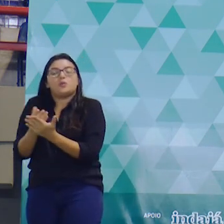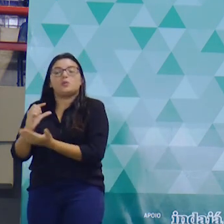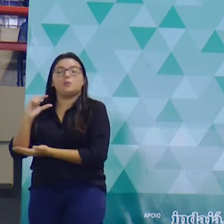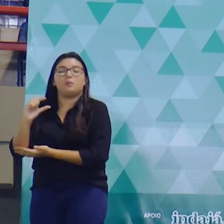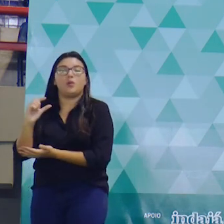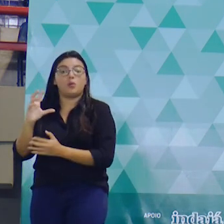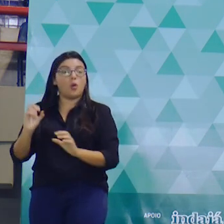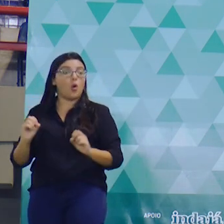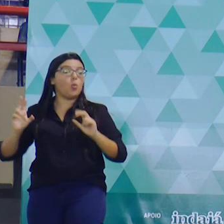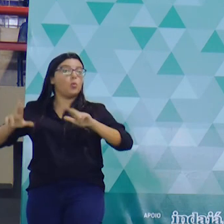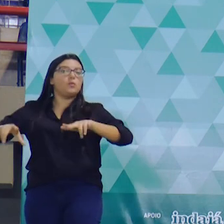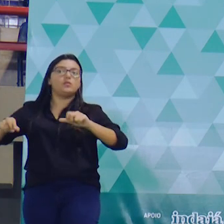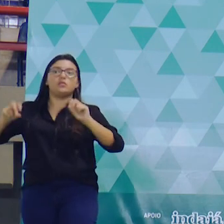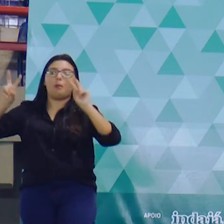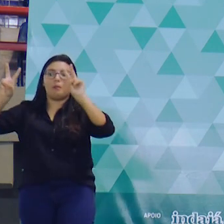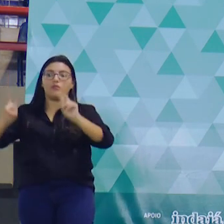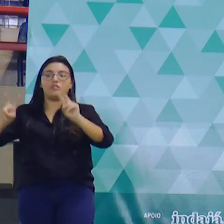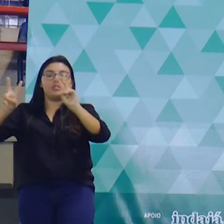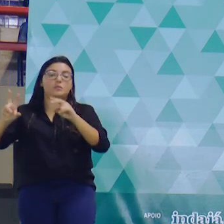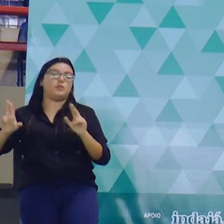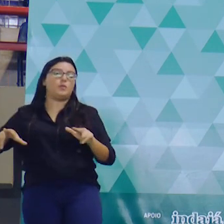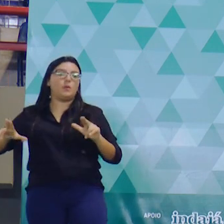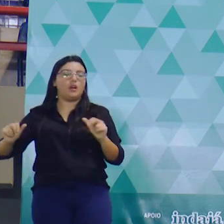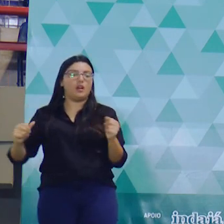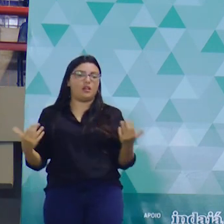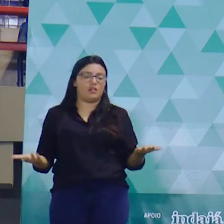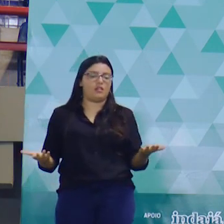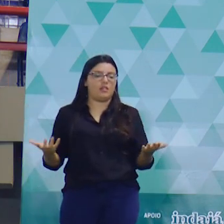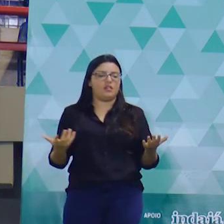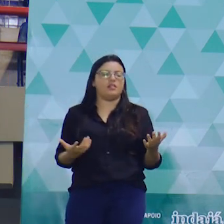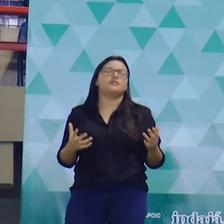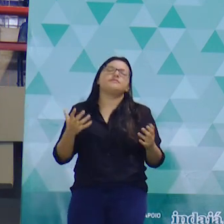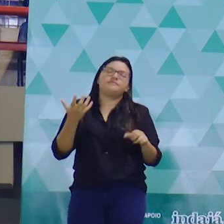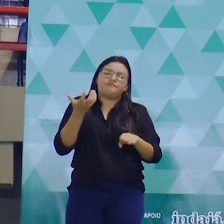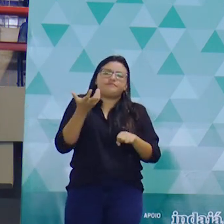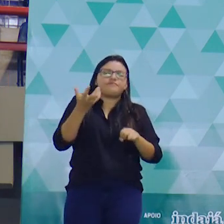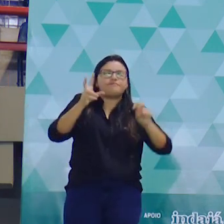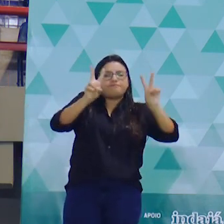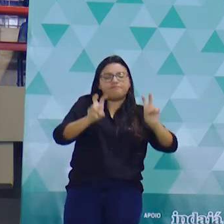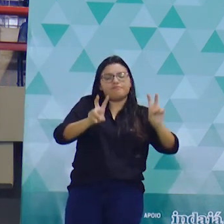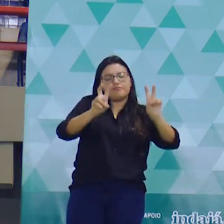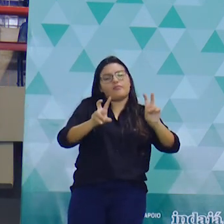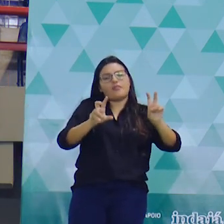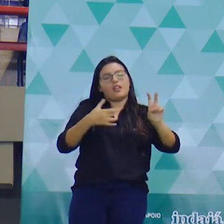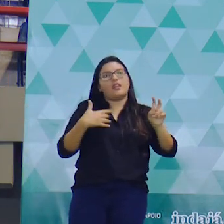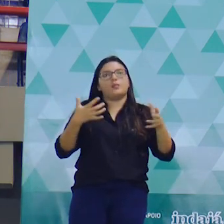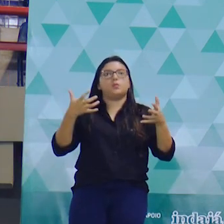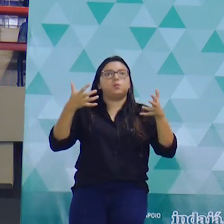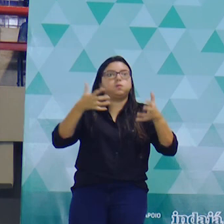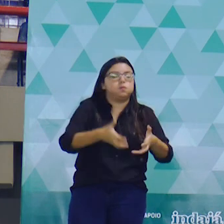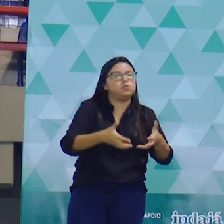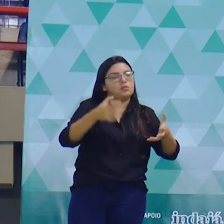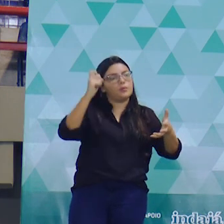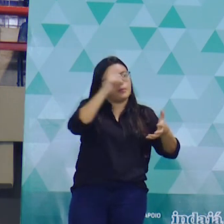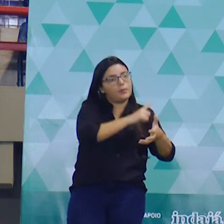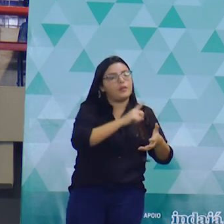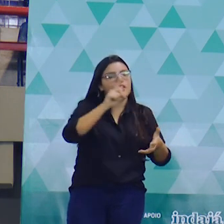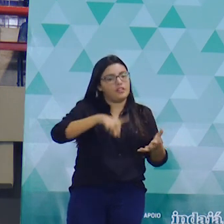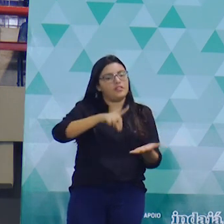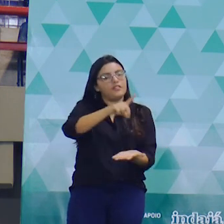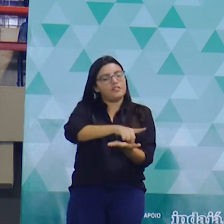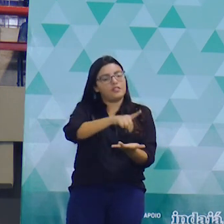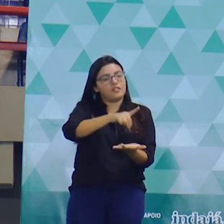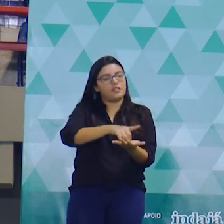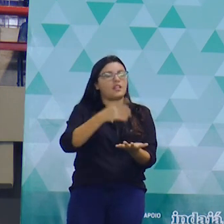viu ainda essa matéria como deveria ter sido vista. Essa matéria é uma dificuldade para muita gente. Portanto, não